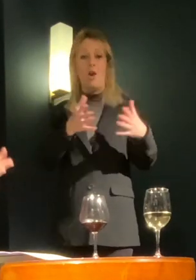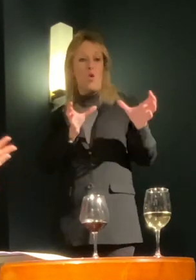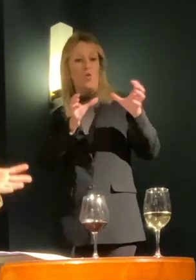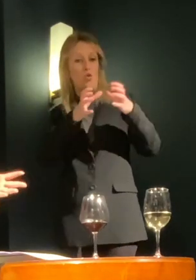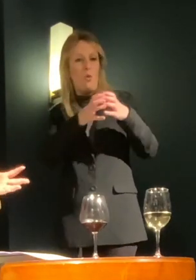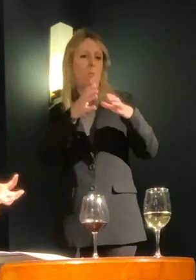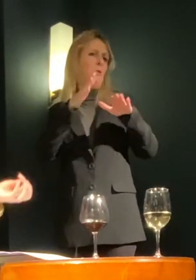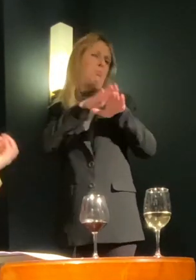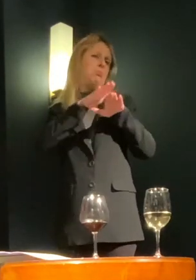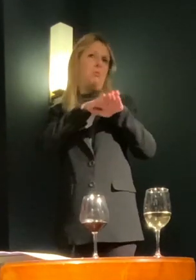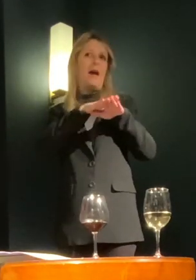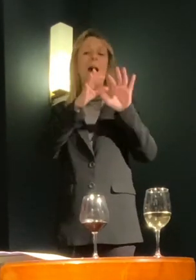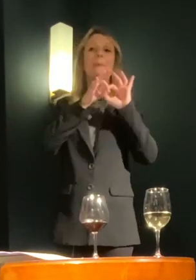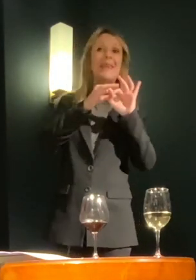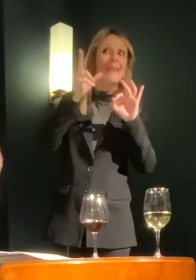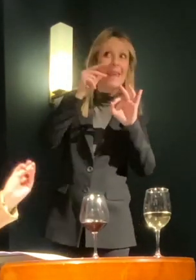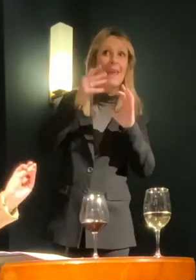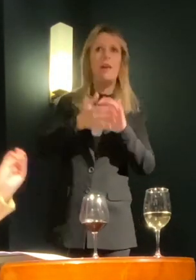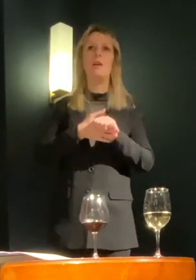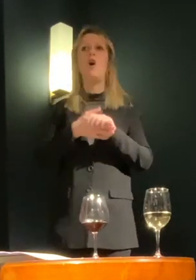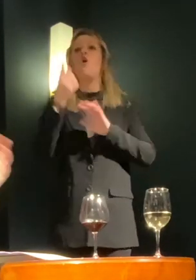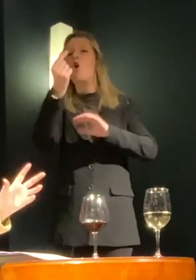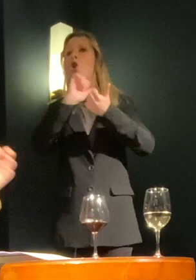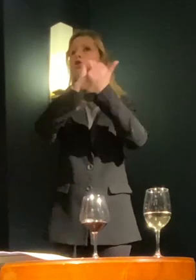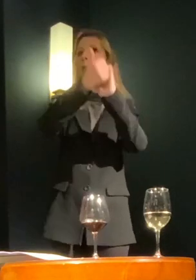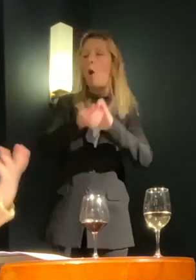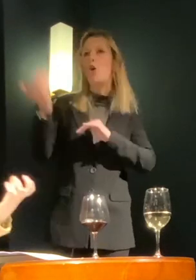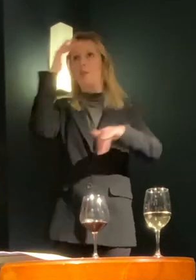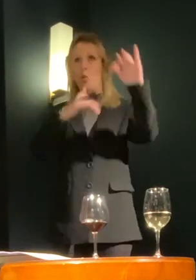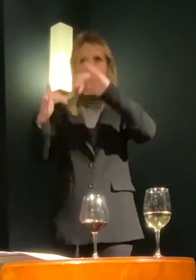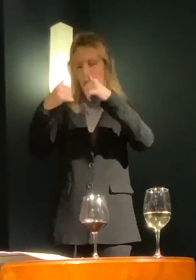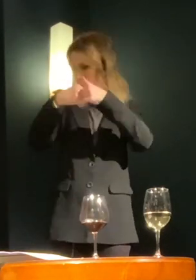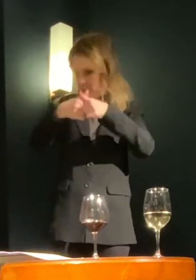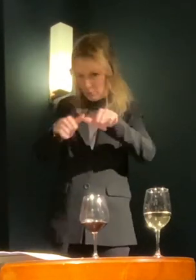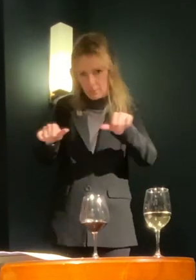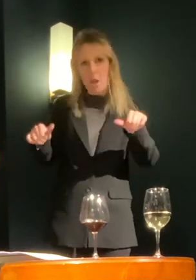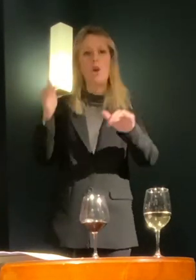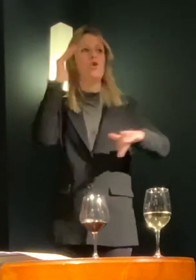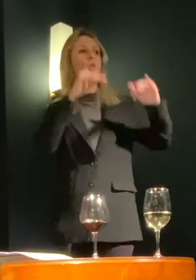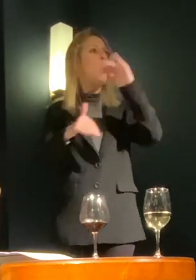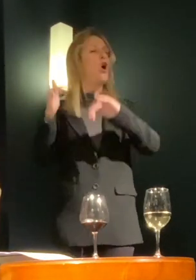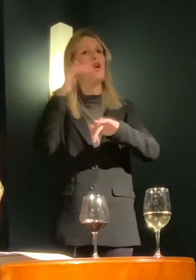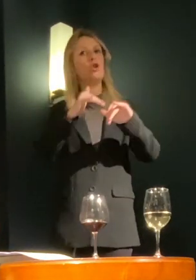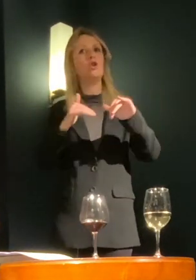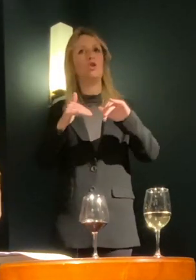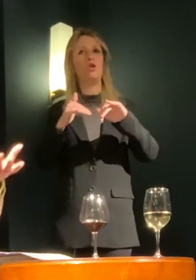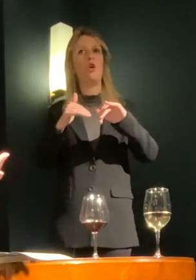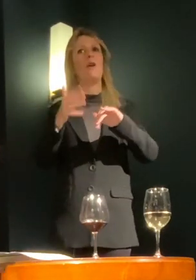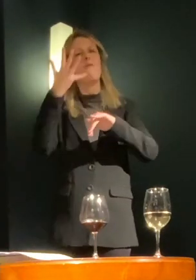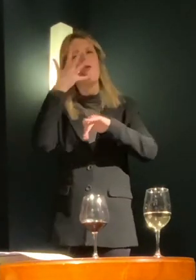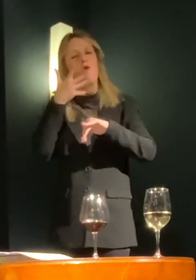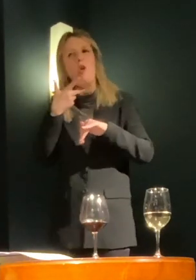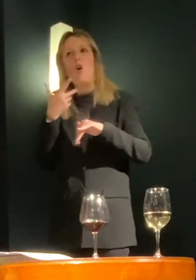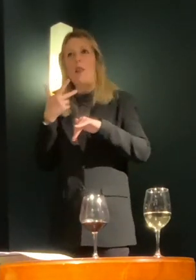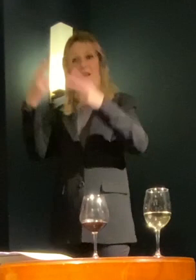amiche fondamentalmente, con lo sport, il nuoto fondamentale, un nuoto che diventi parte importante della